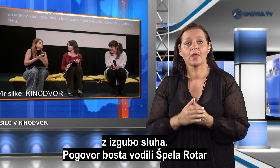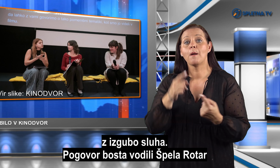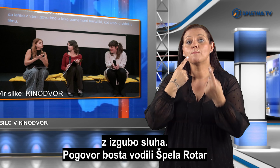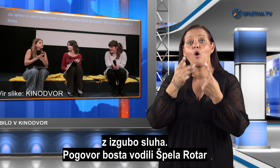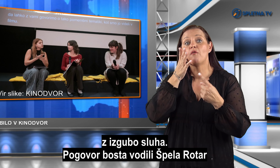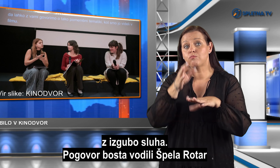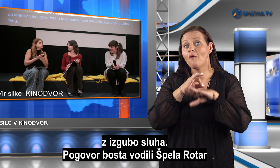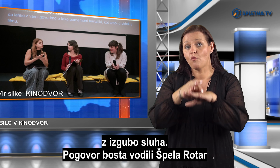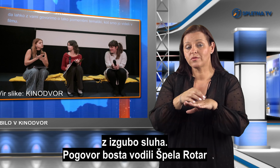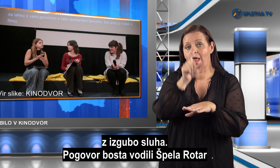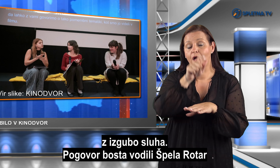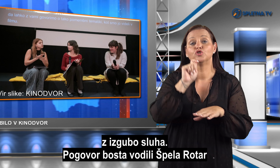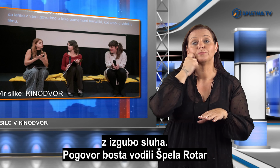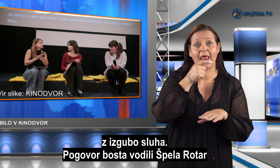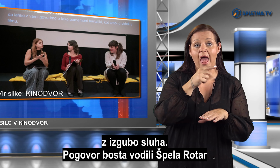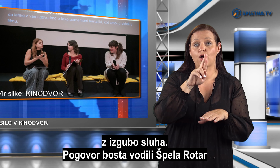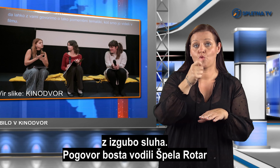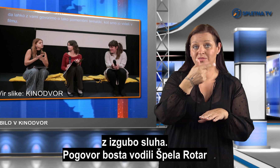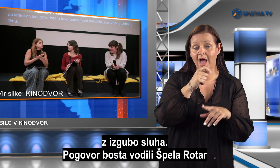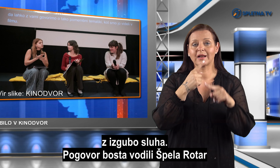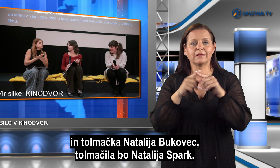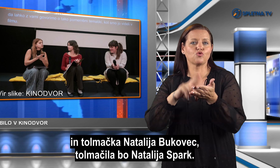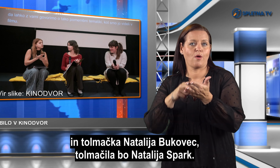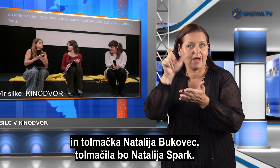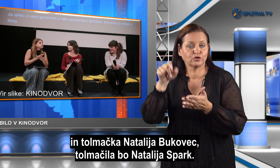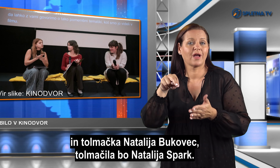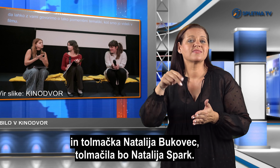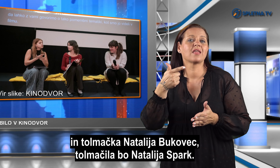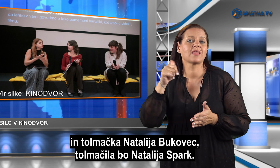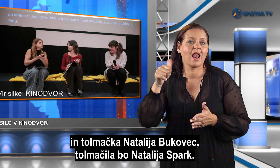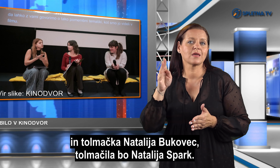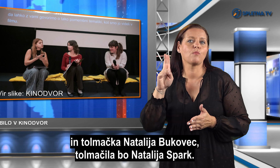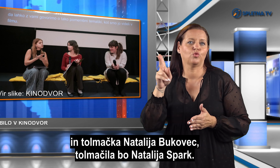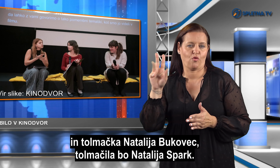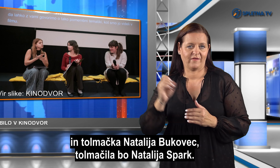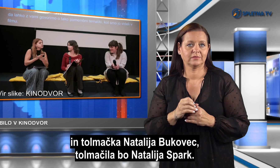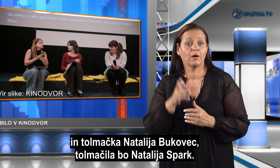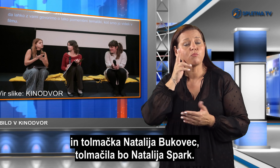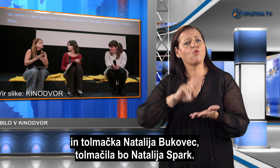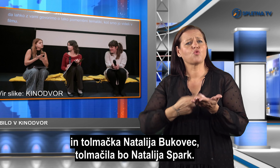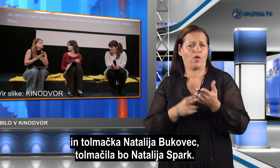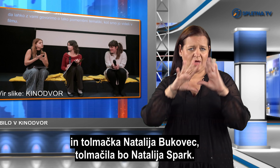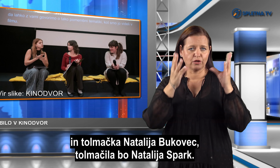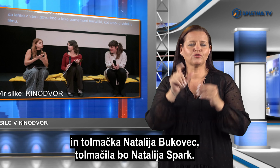Pogovor bosta vodili Špela Rutar in tolmačka Natalija Bukovec. Tolmačila bo Natalija